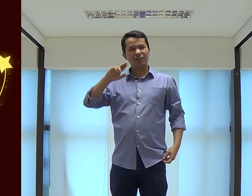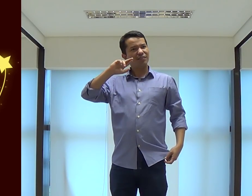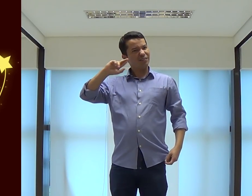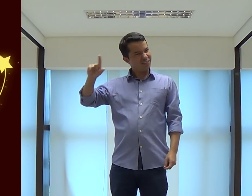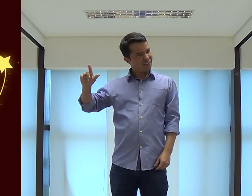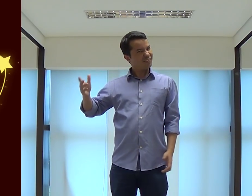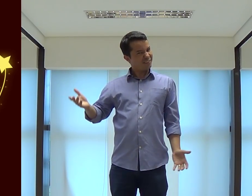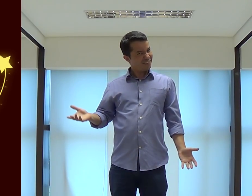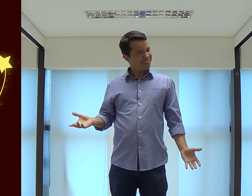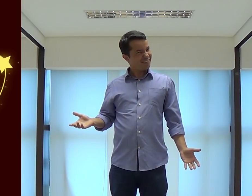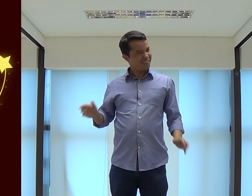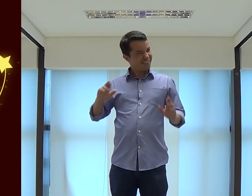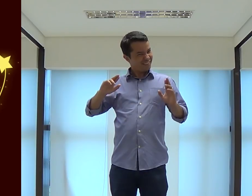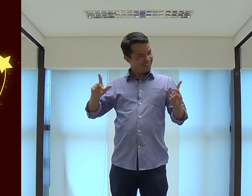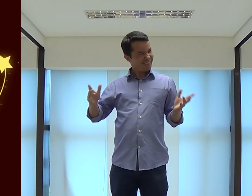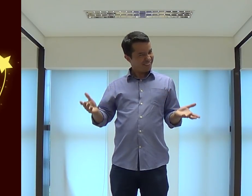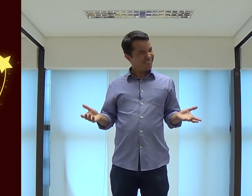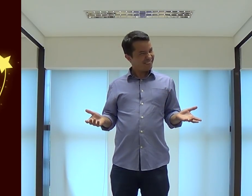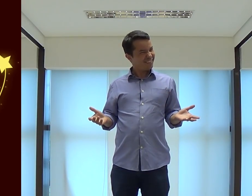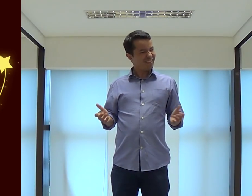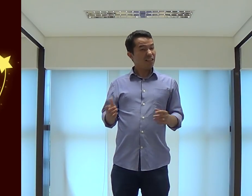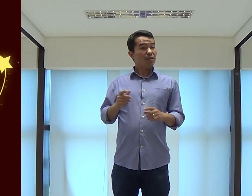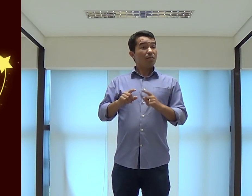Hanukkah era o nome diferente, né?